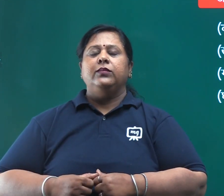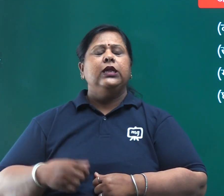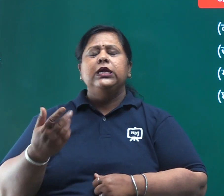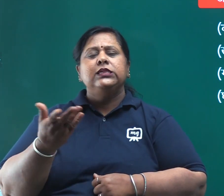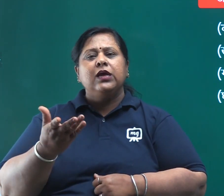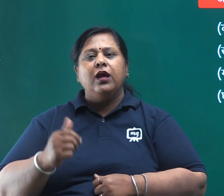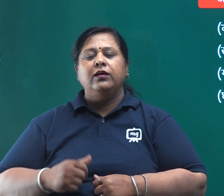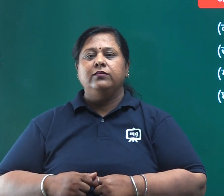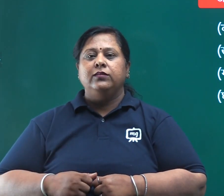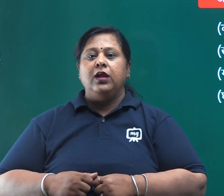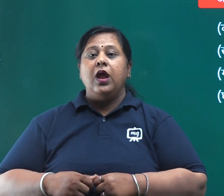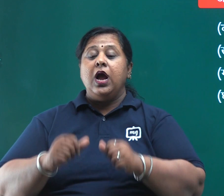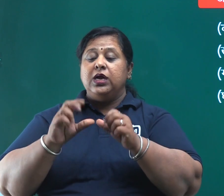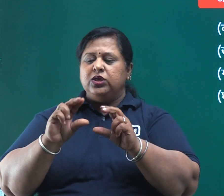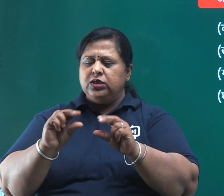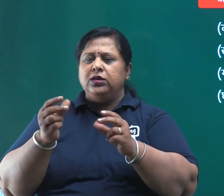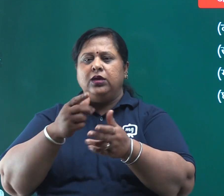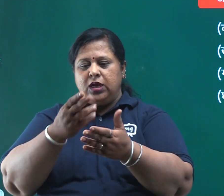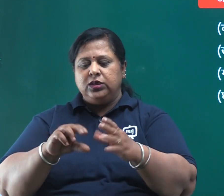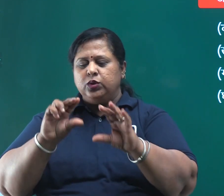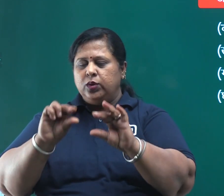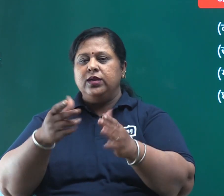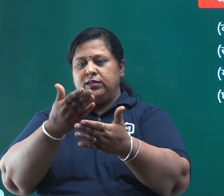किसका अंश है?